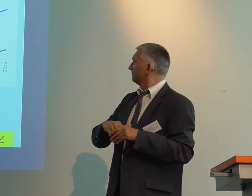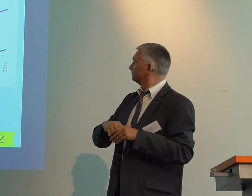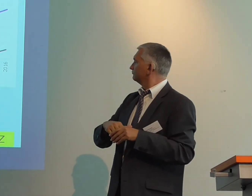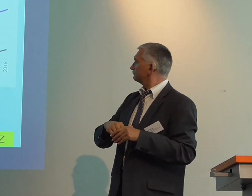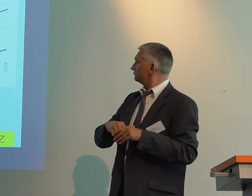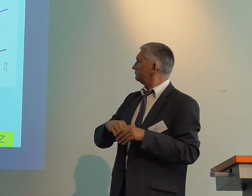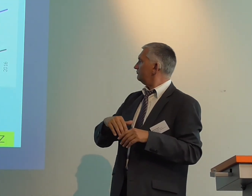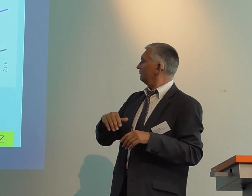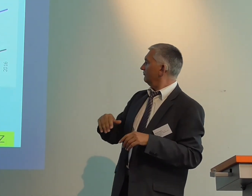weiter.